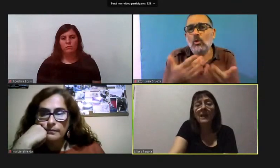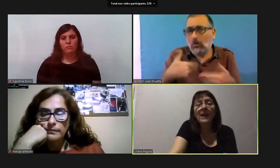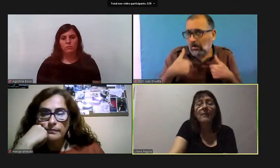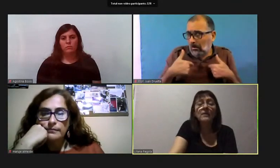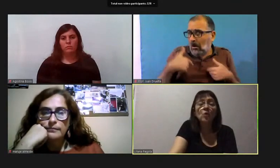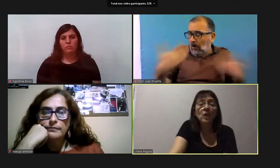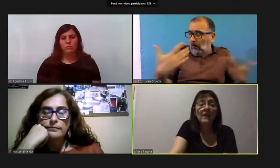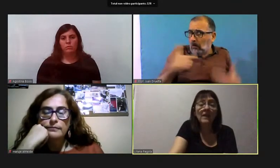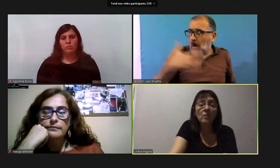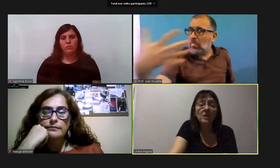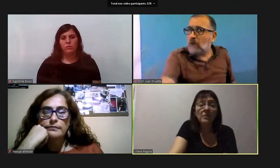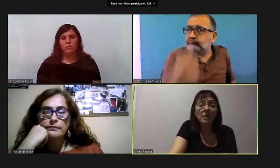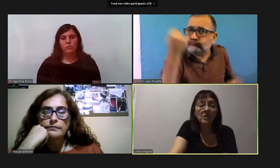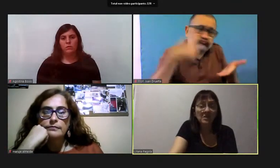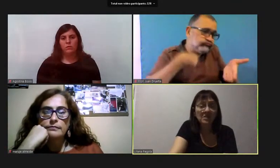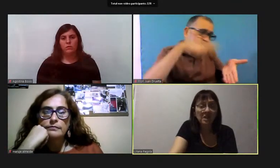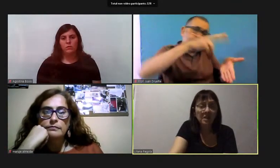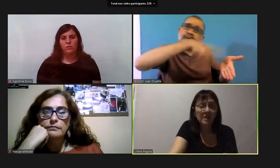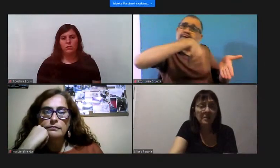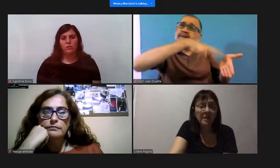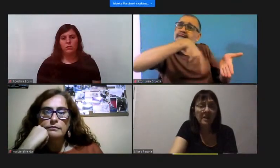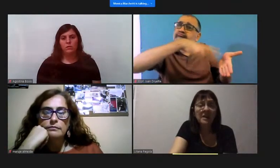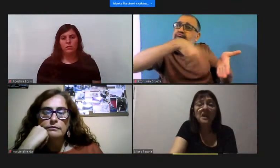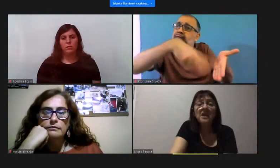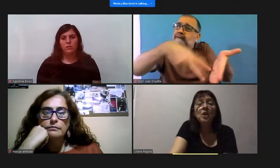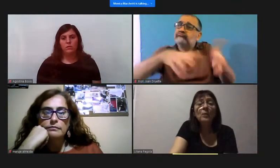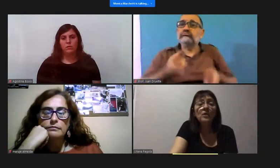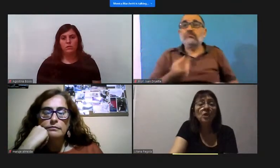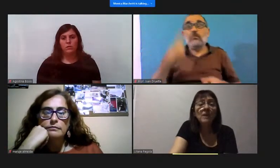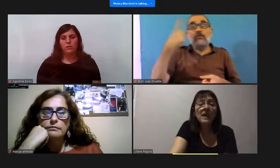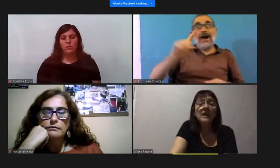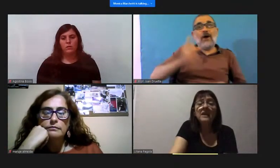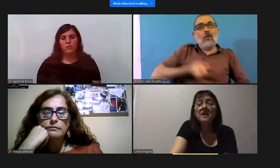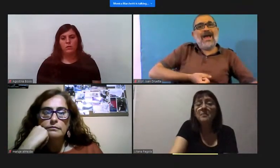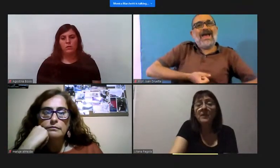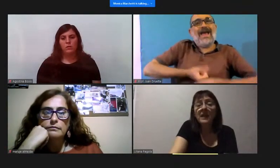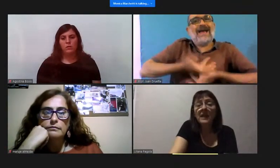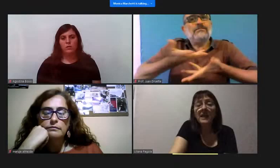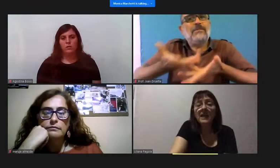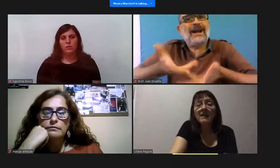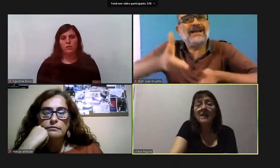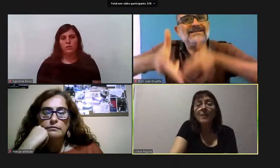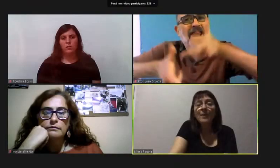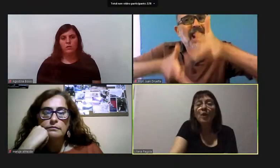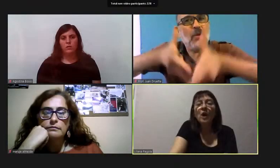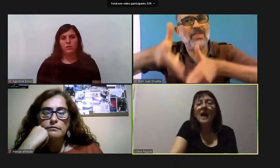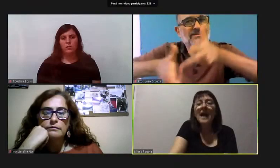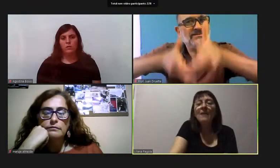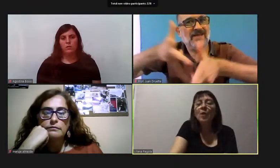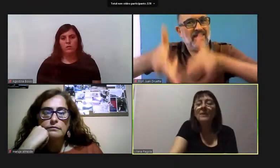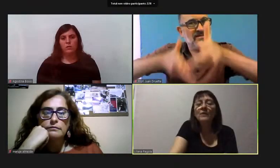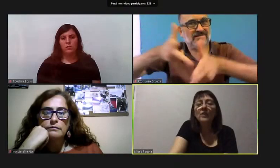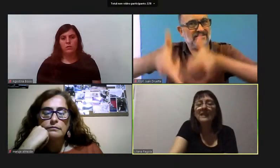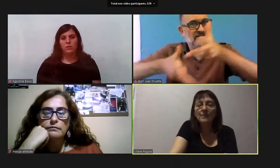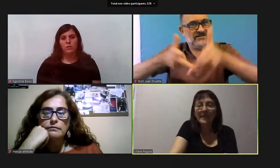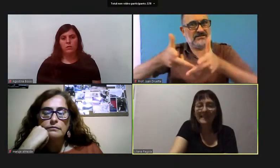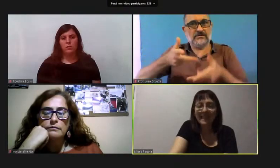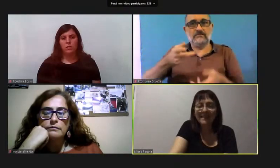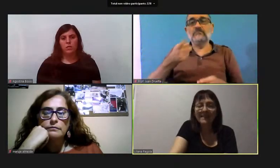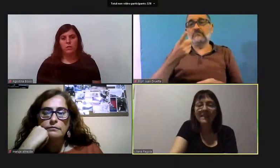algunas palabras o que le da algún libro. Sí, está bien. Y lo puede tomar y puede leer, pero al momento